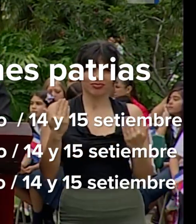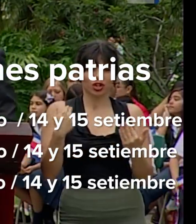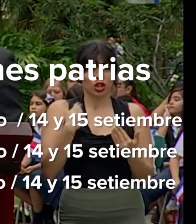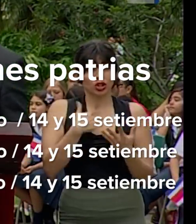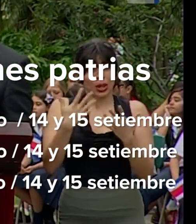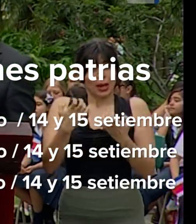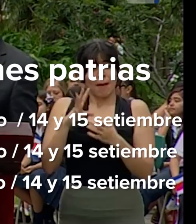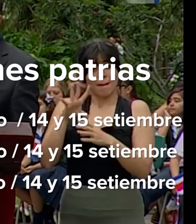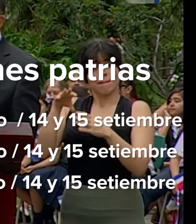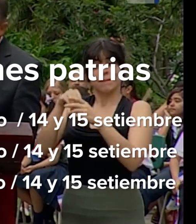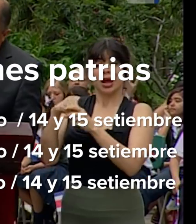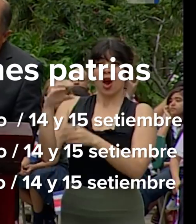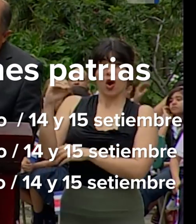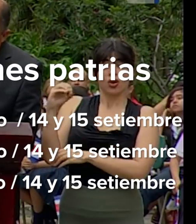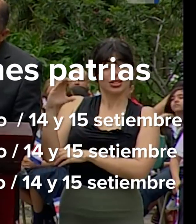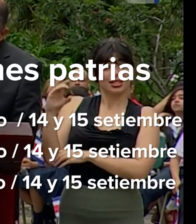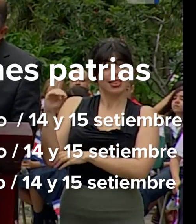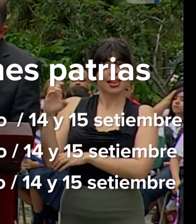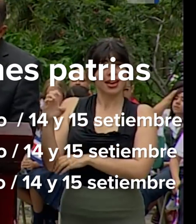Queremos ser parte de la OCDE,